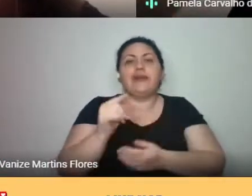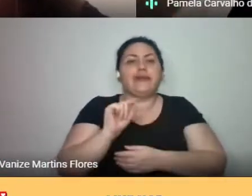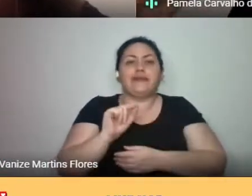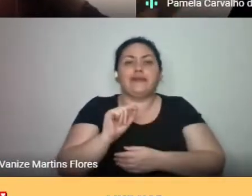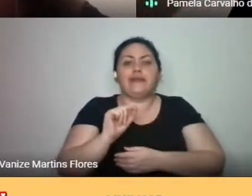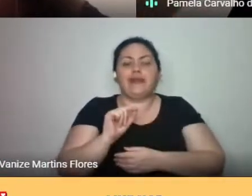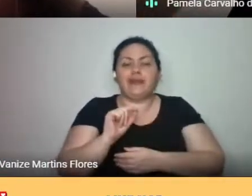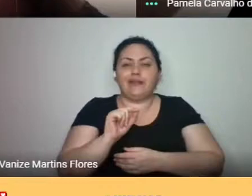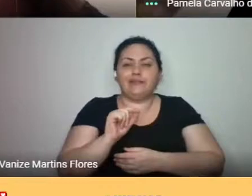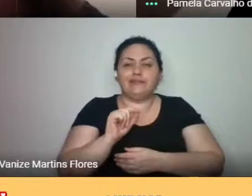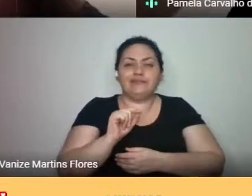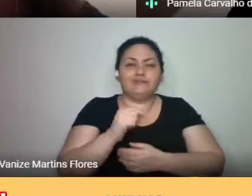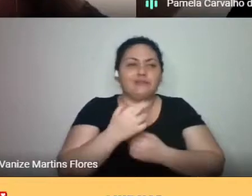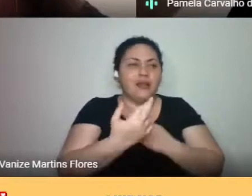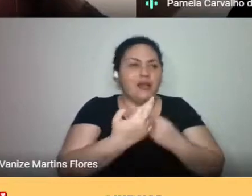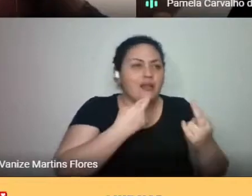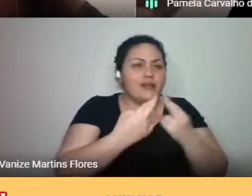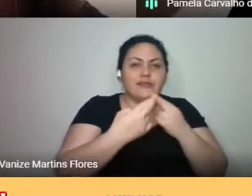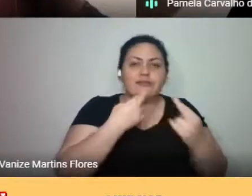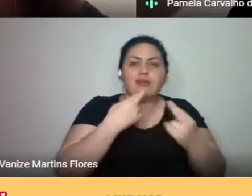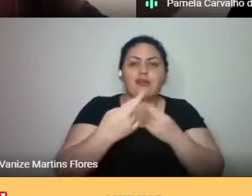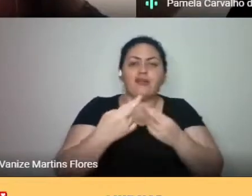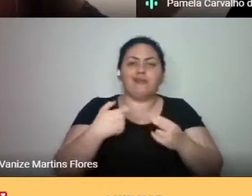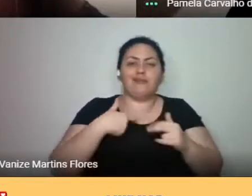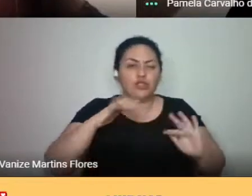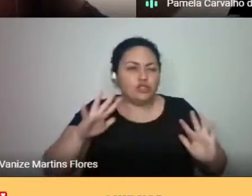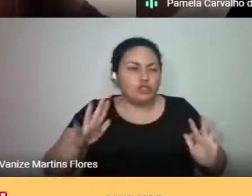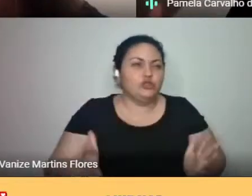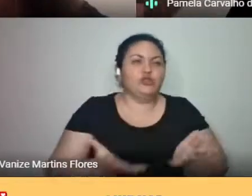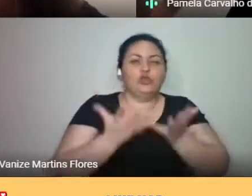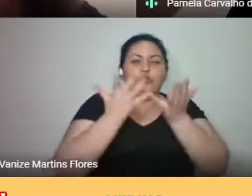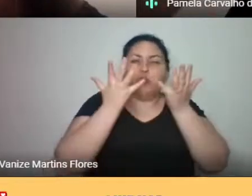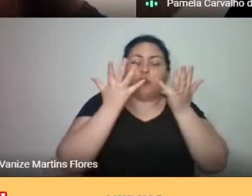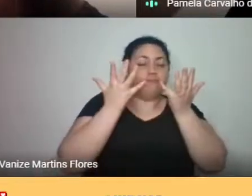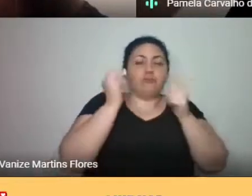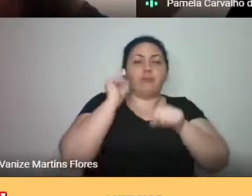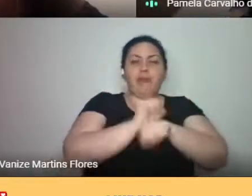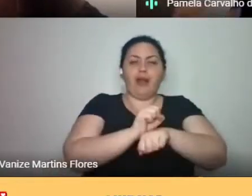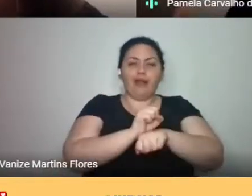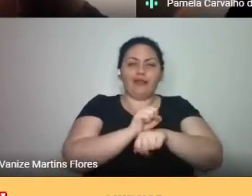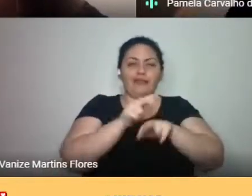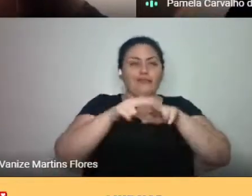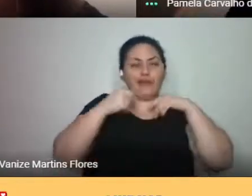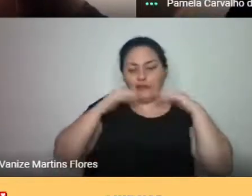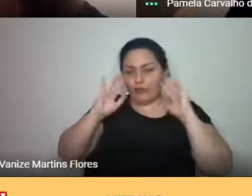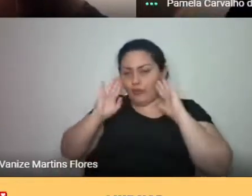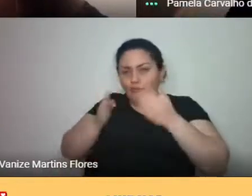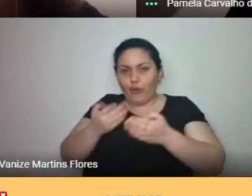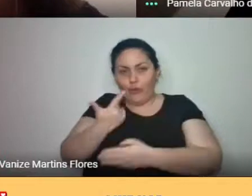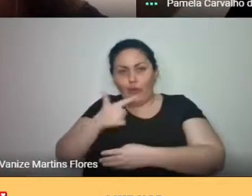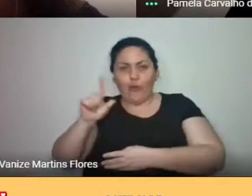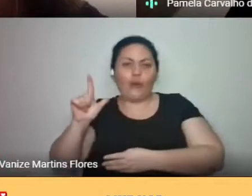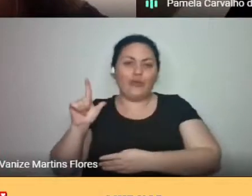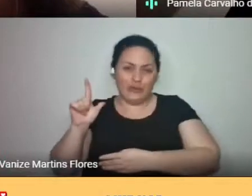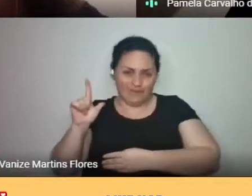outra relação que está ali esperando pelo nosso investimento, porque a gente está muito.